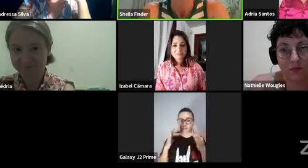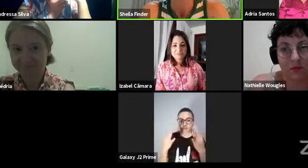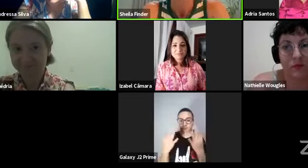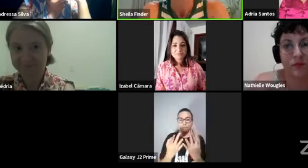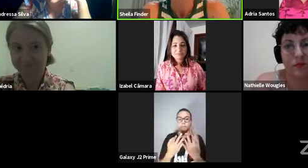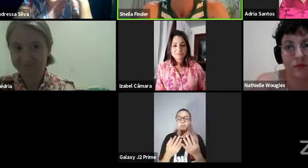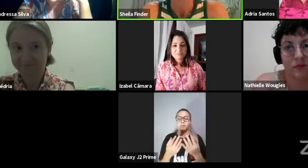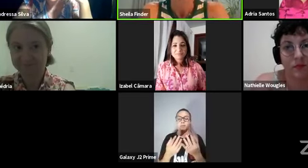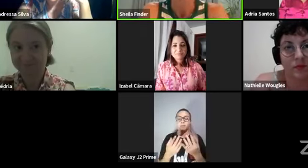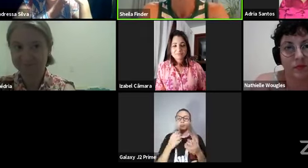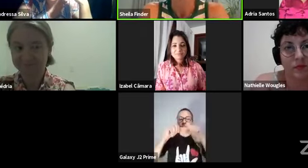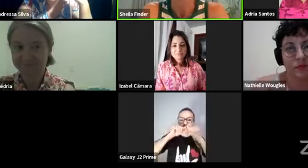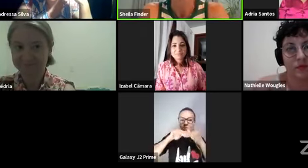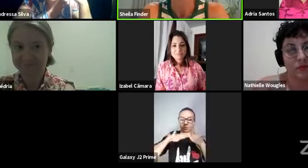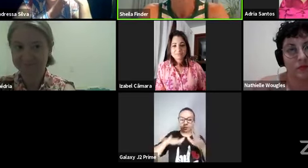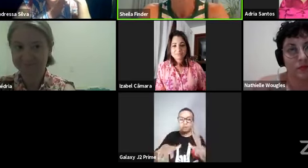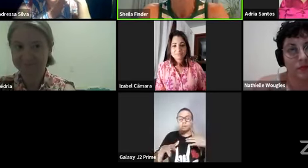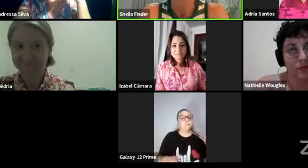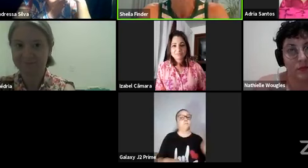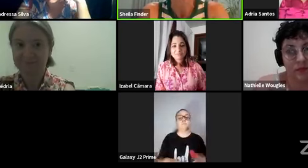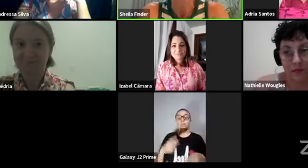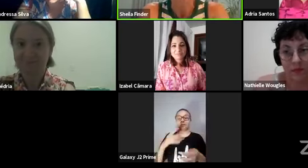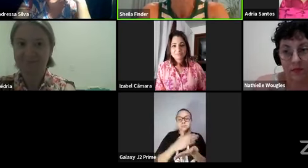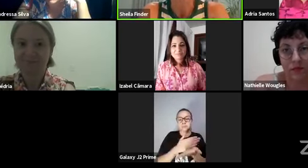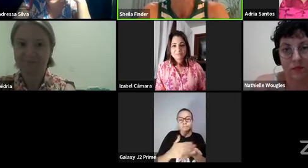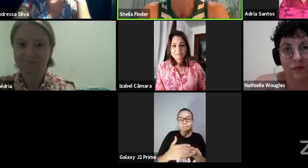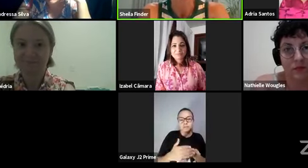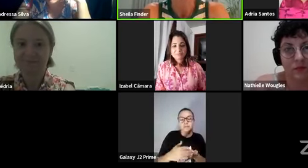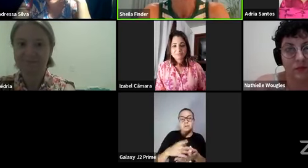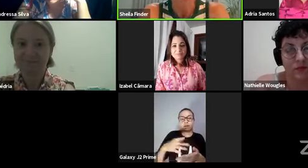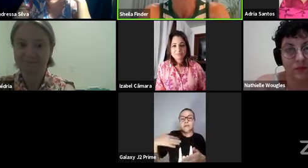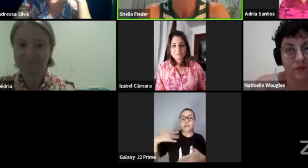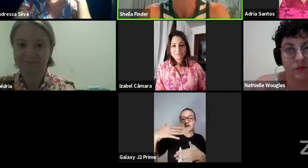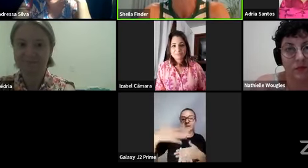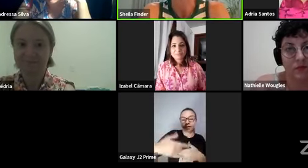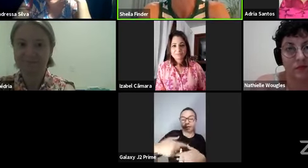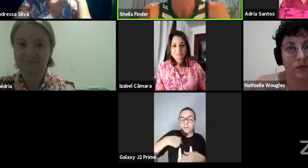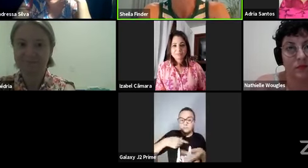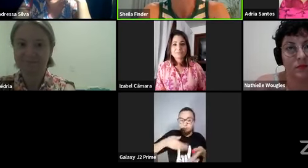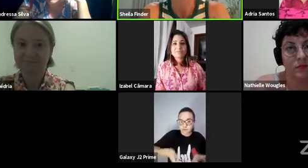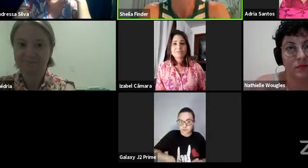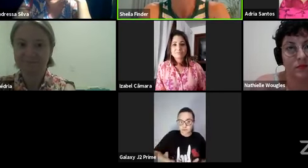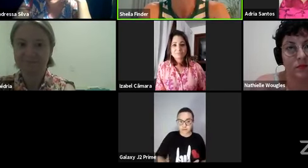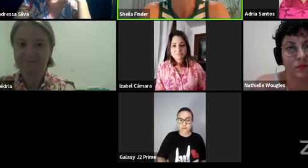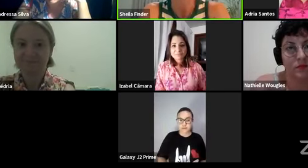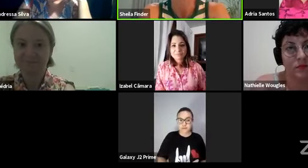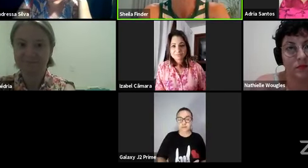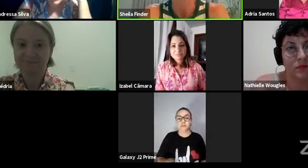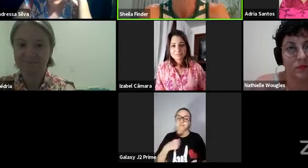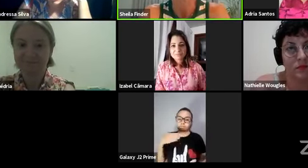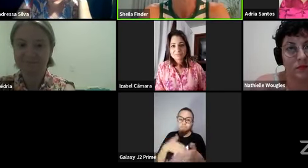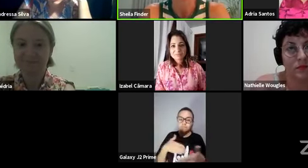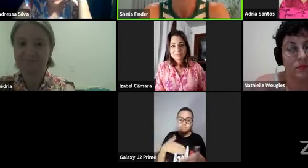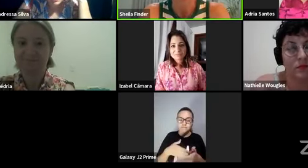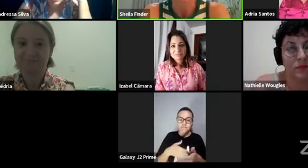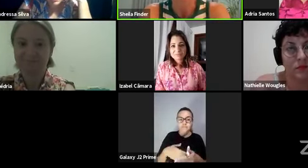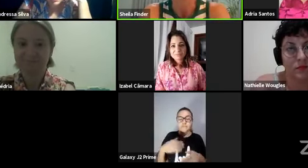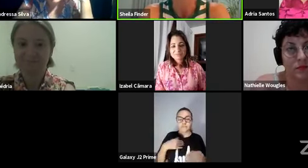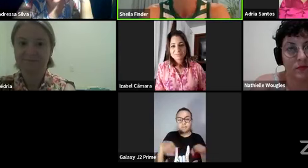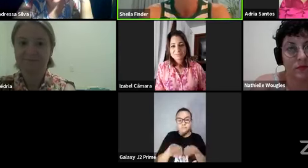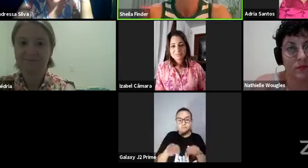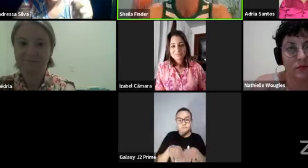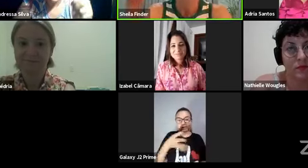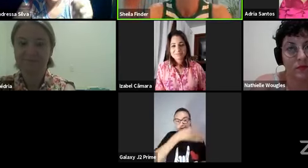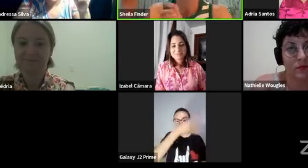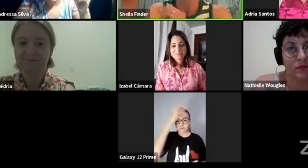abençoada, que desde o momento em que eu vim ao mundo com a minha limitação, eu acabei esquecendo de especificar qual